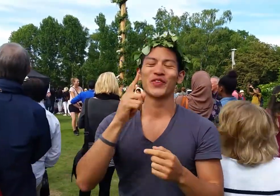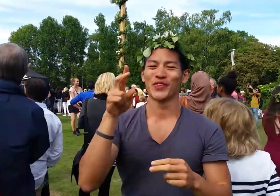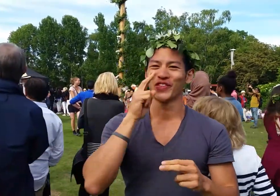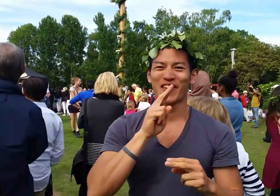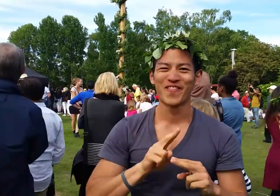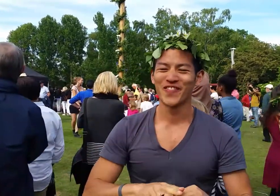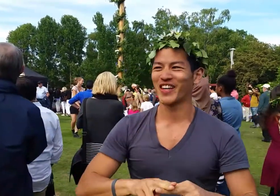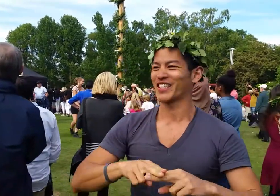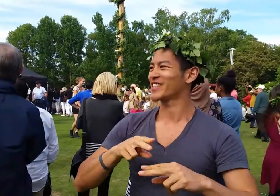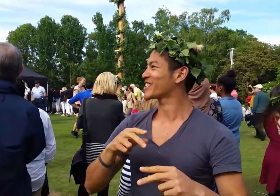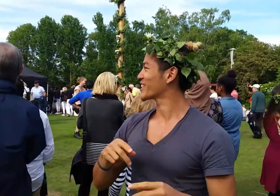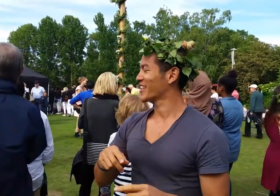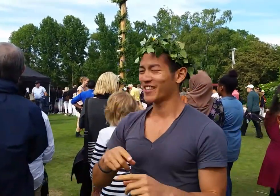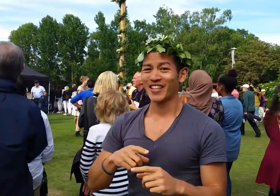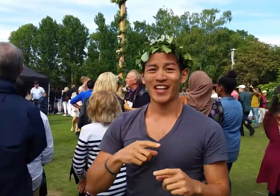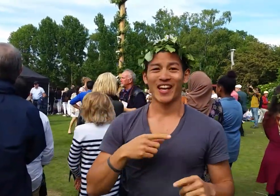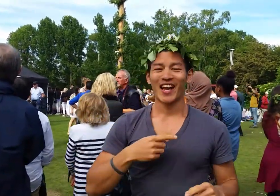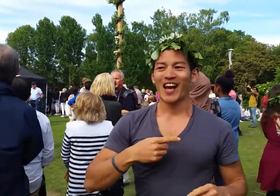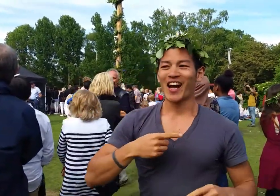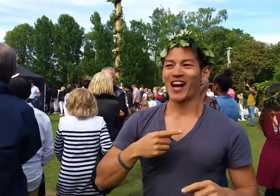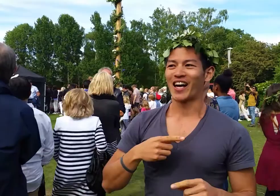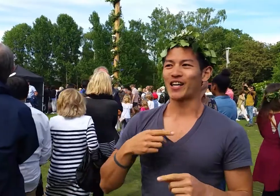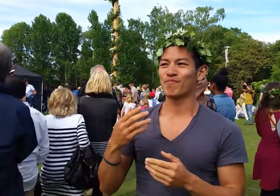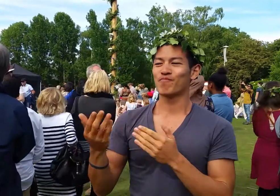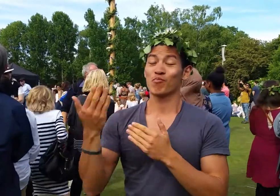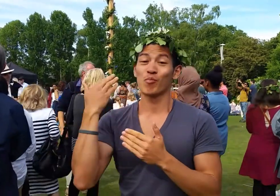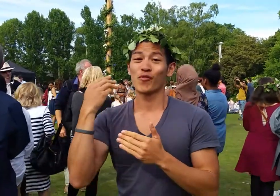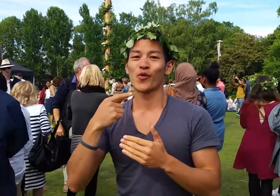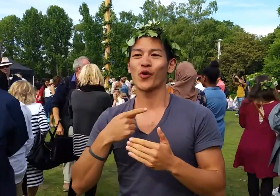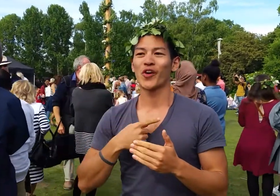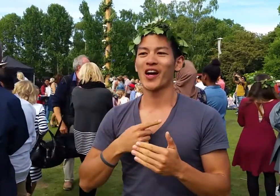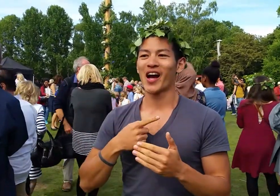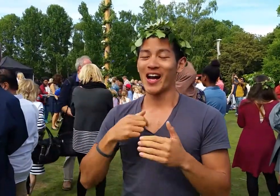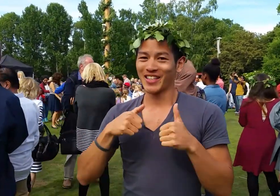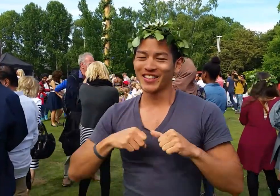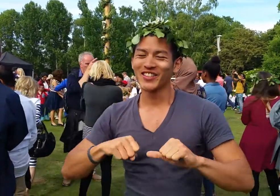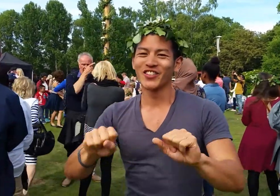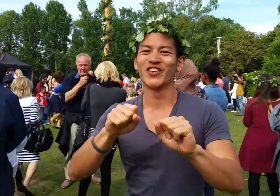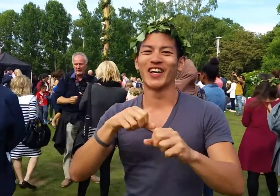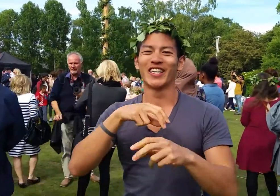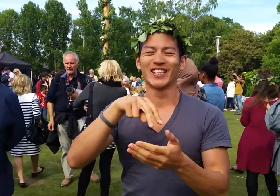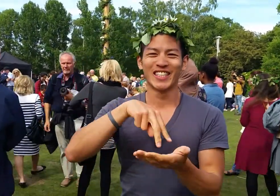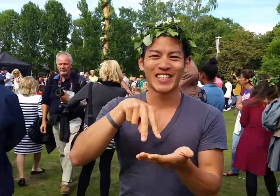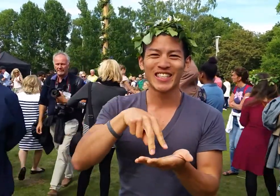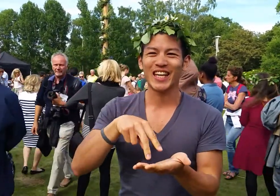Men våra och mina ska väl vänta,